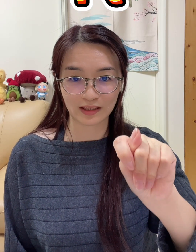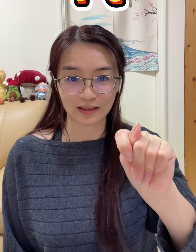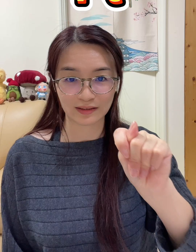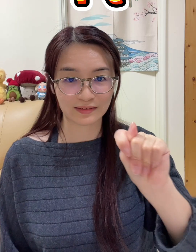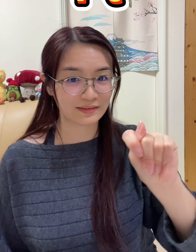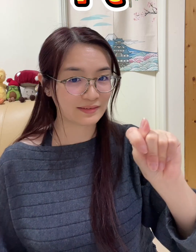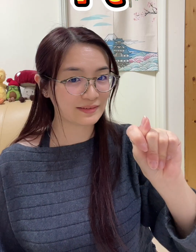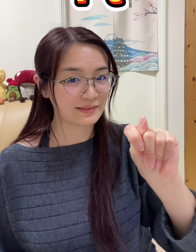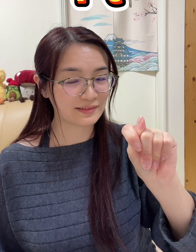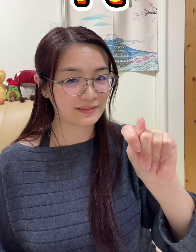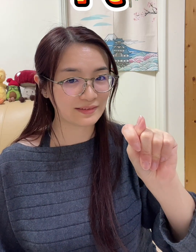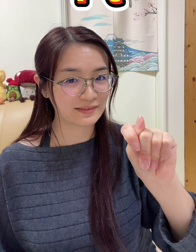T